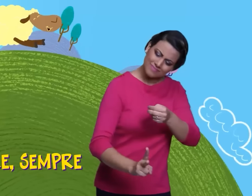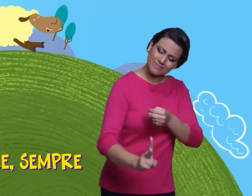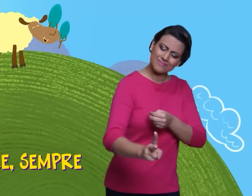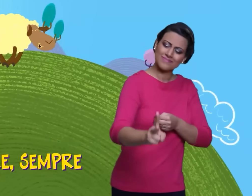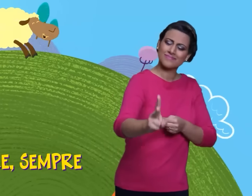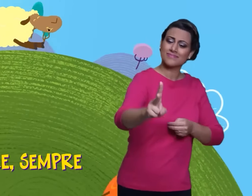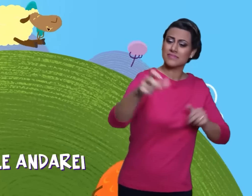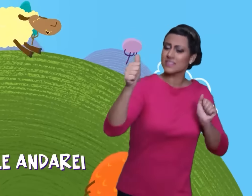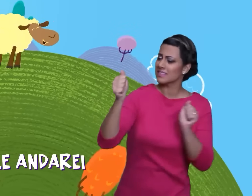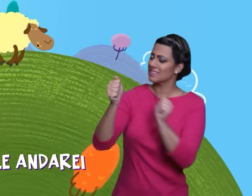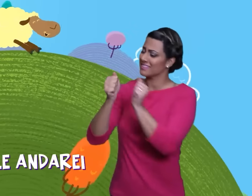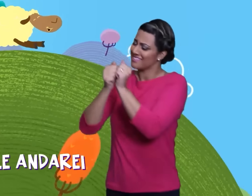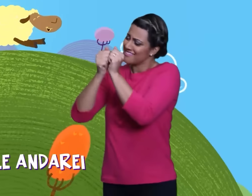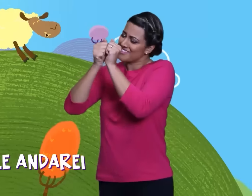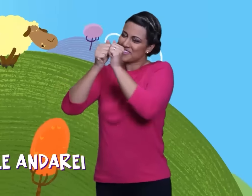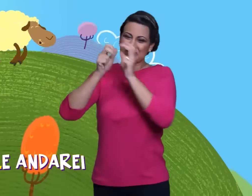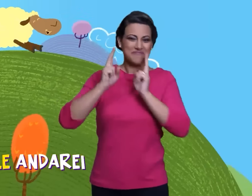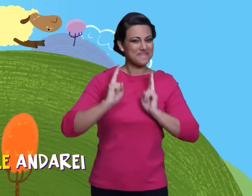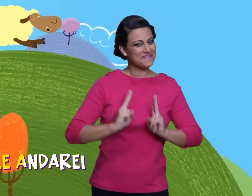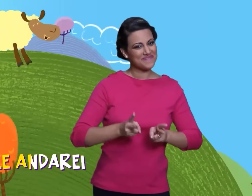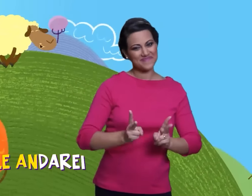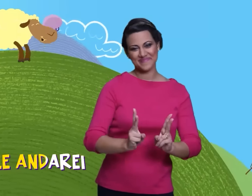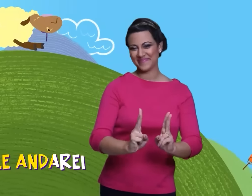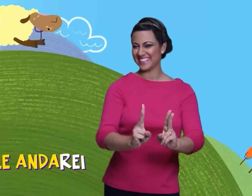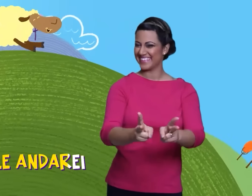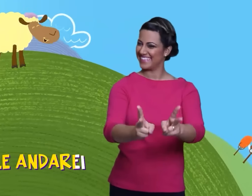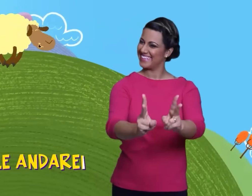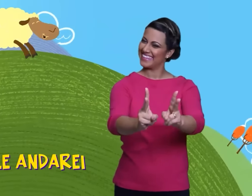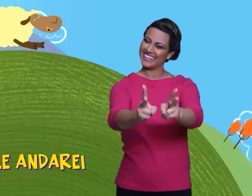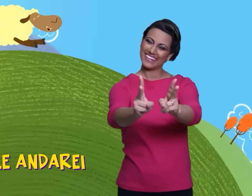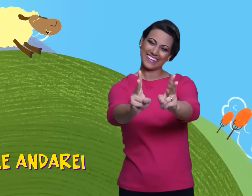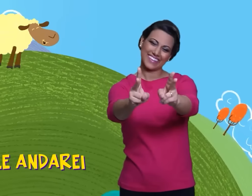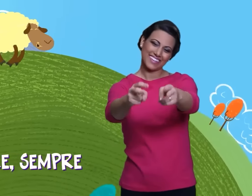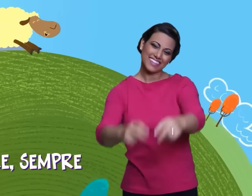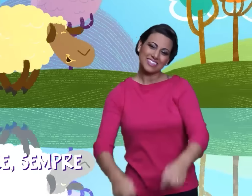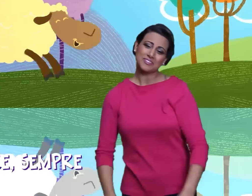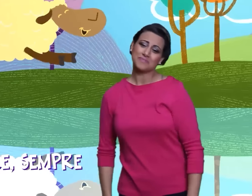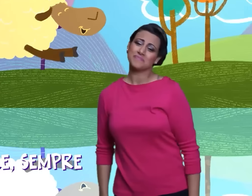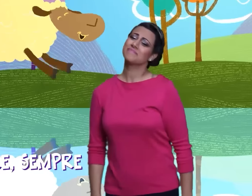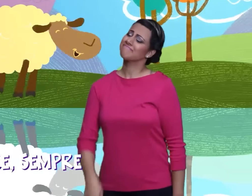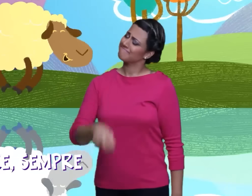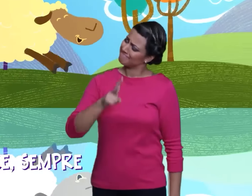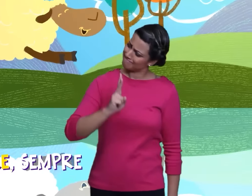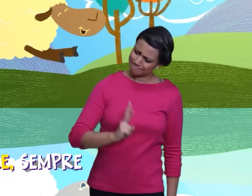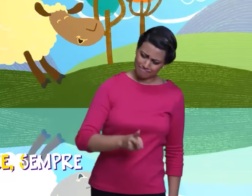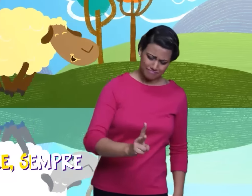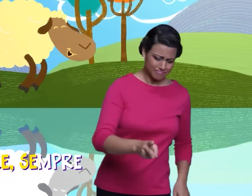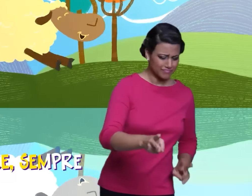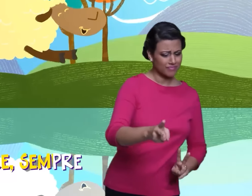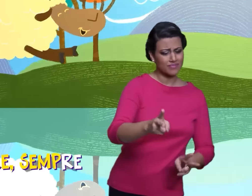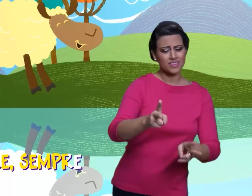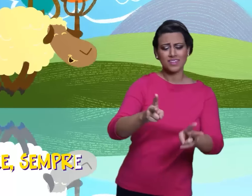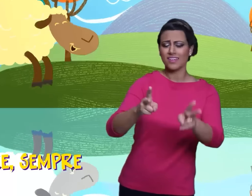sempre, com Ele andarei. Sempre.